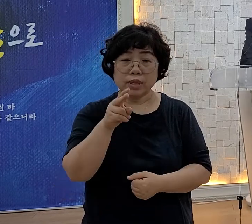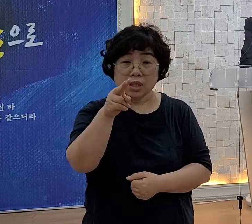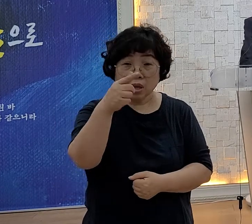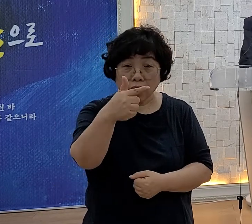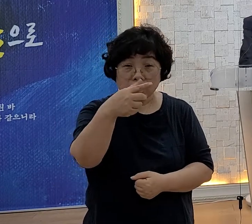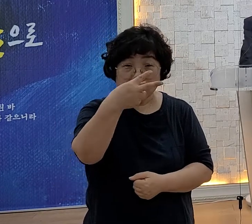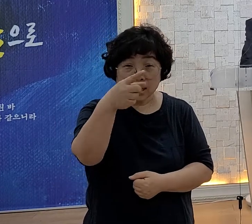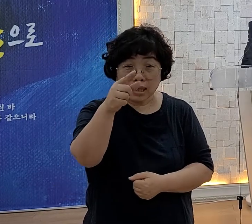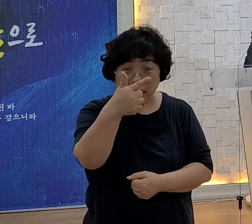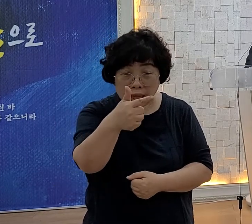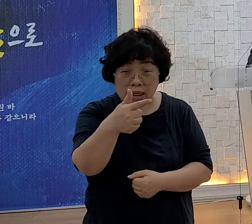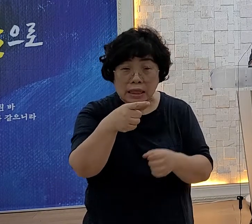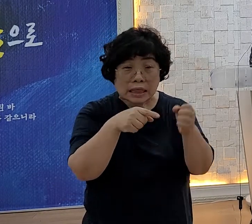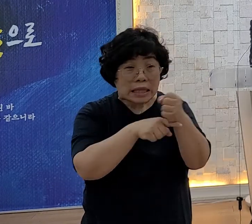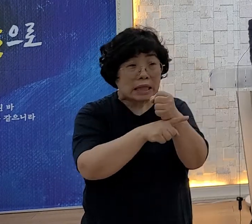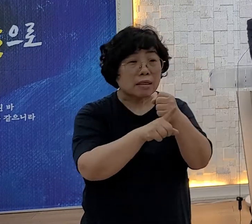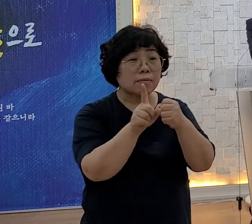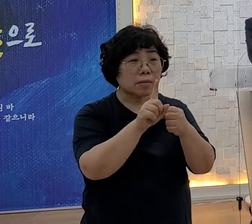뜻은요,